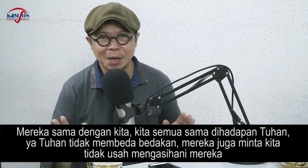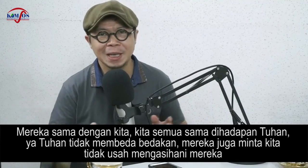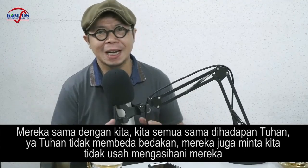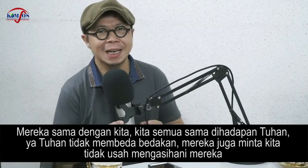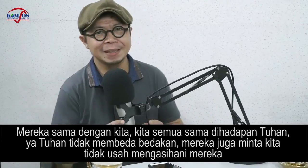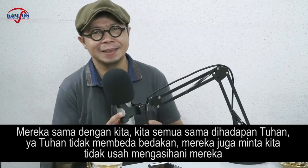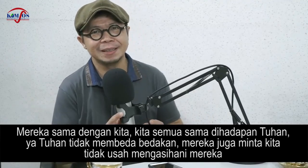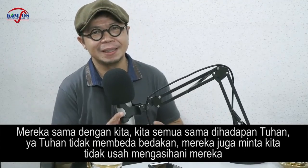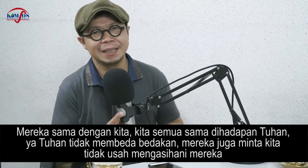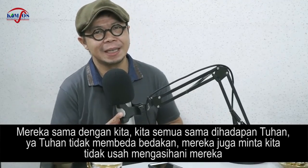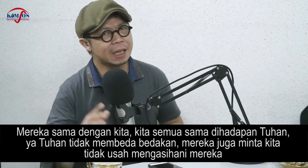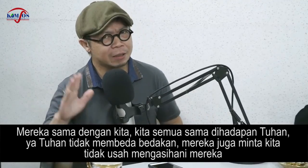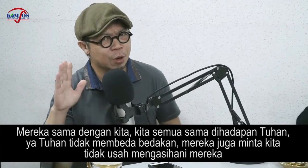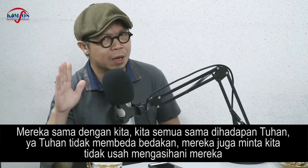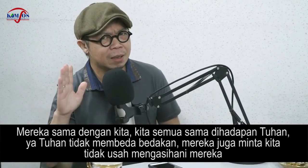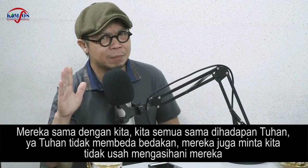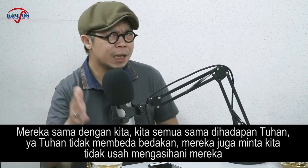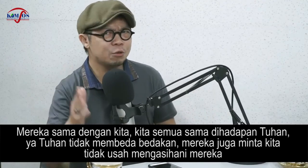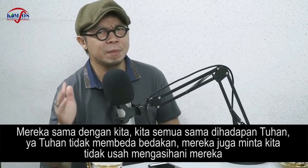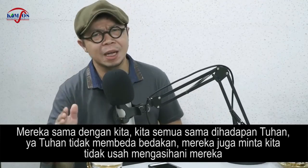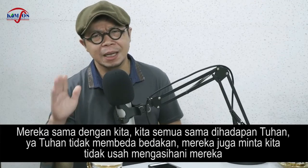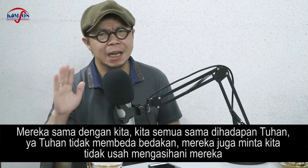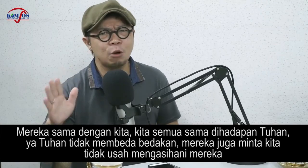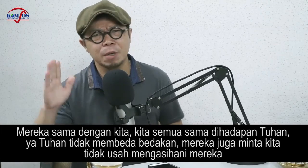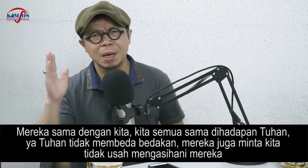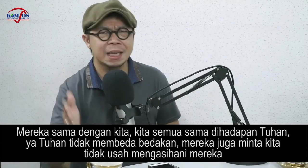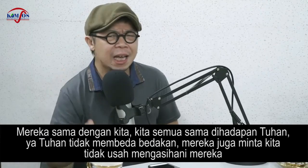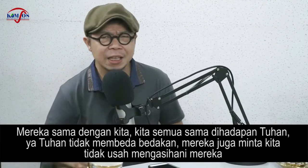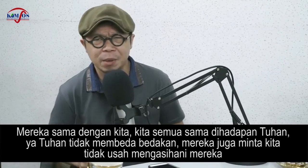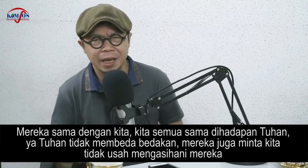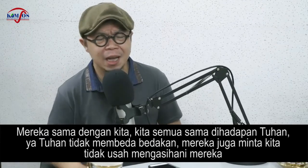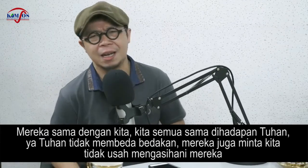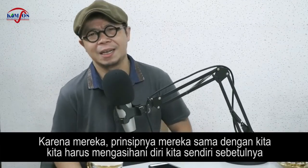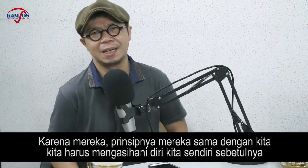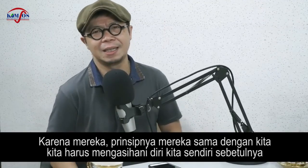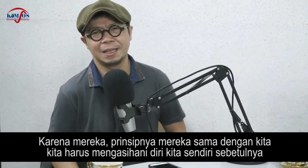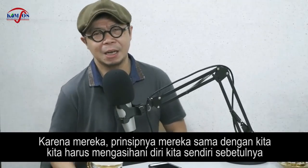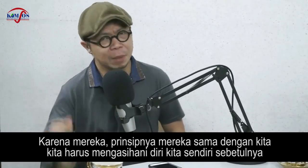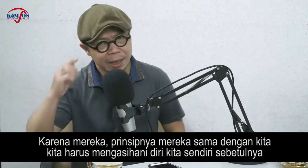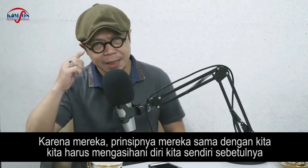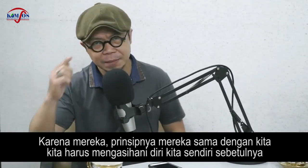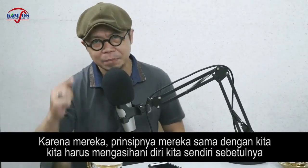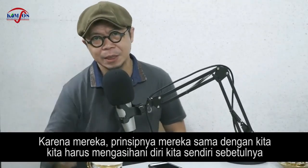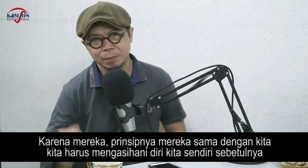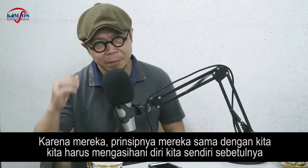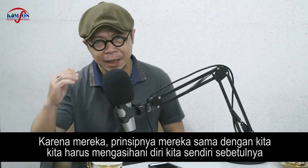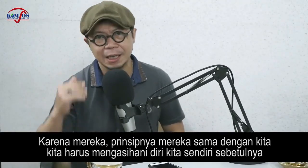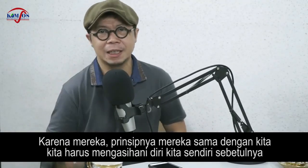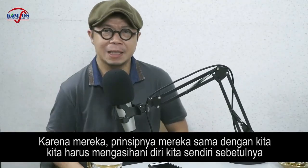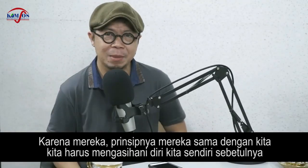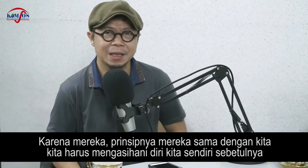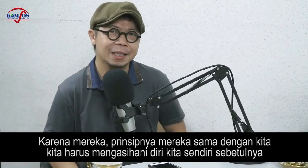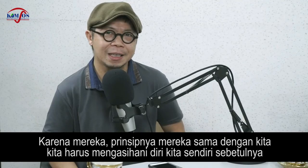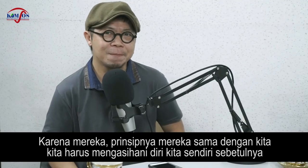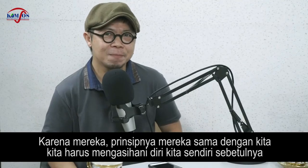Tuhan tidak membeda-bedakan kita juga mereka juga minta kita nggak usah mengasihani mereka karena mereka prinsipnya